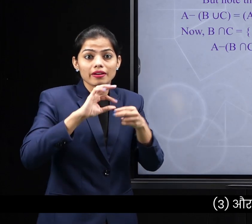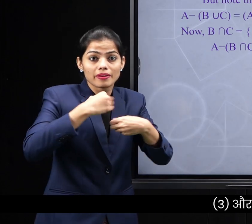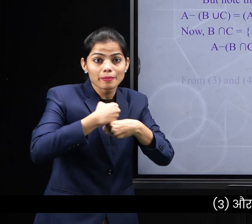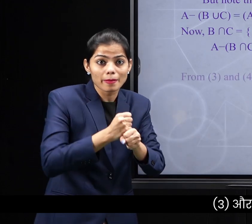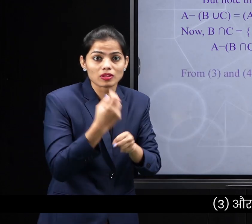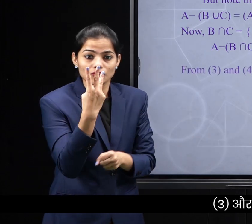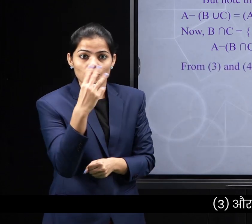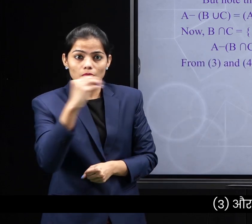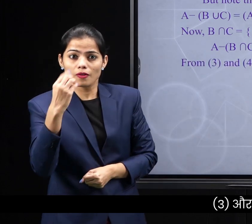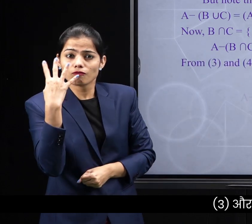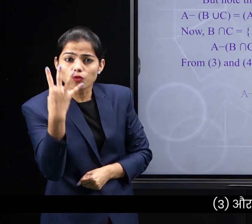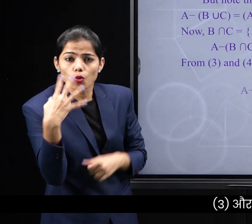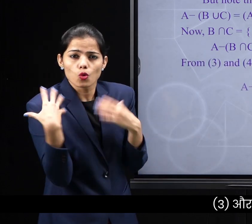3 और 4 से हम देखते हैं कि